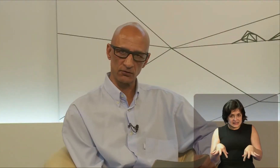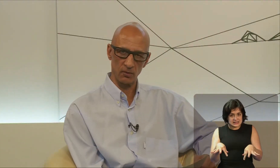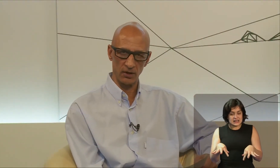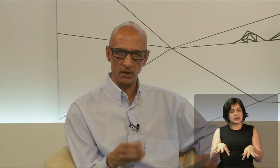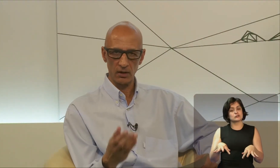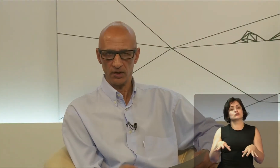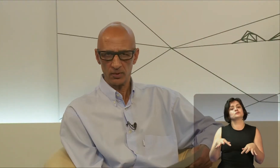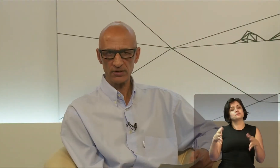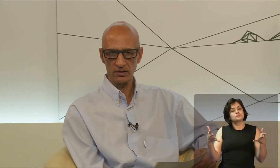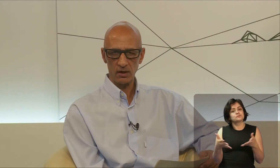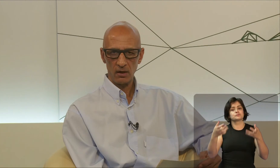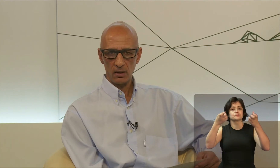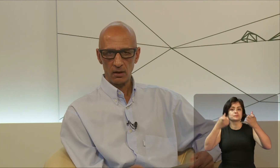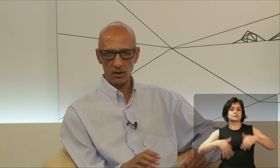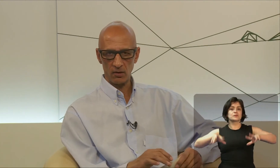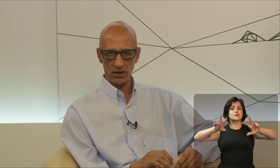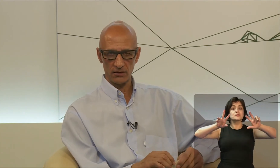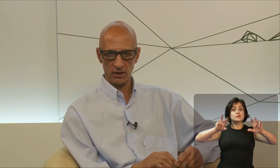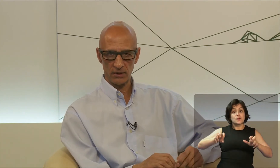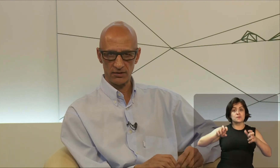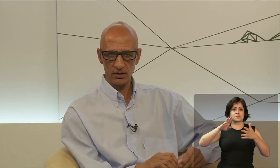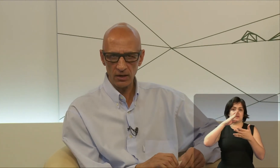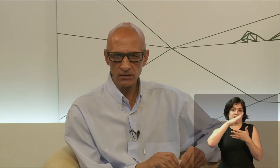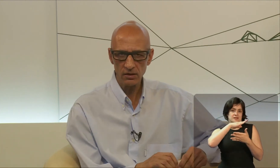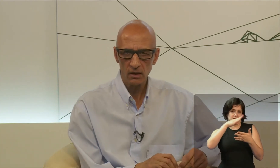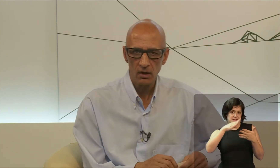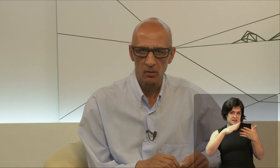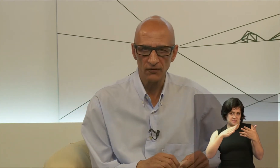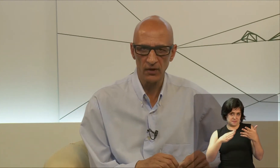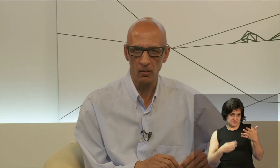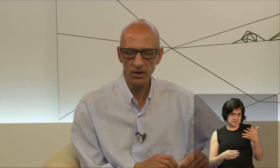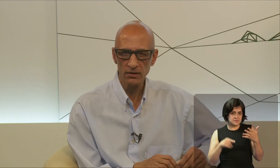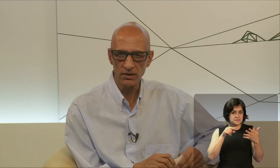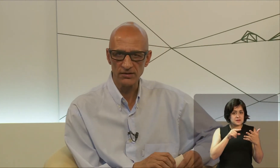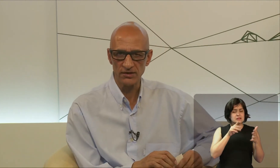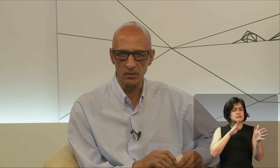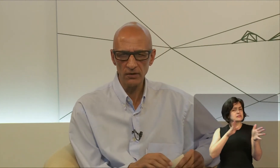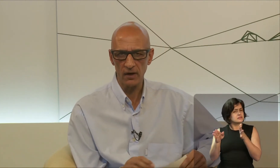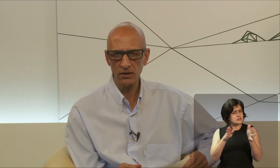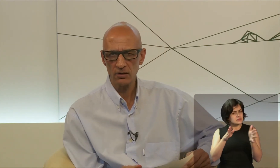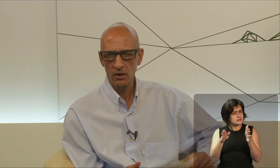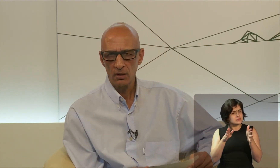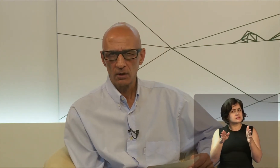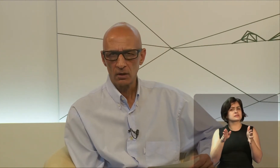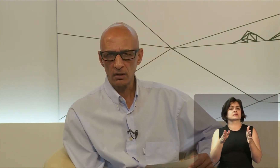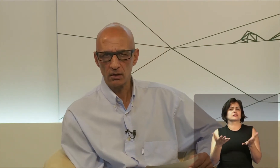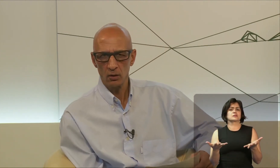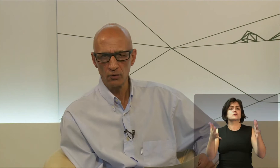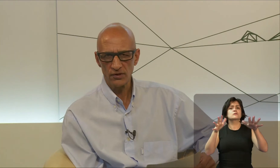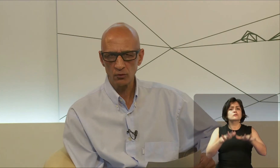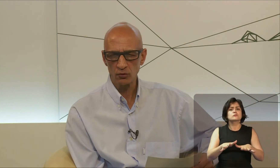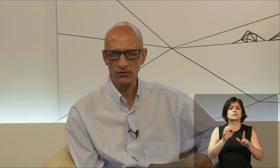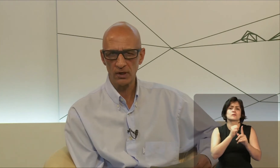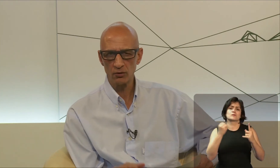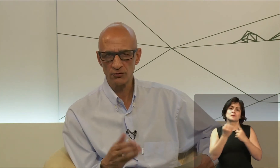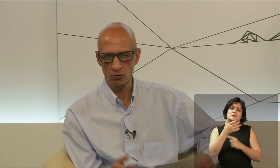sobre Libras, Língua Brasileira de Sinais, uma ferramenta de acessibilidade e inclusão social de